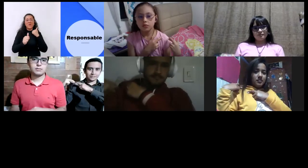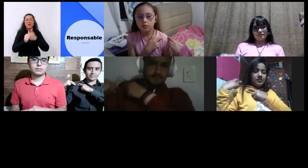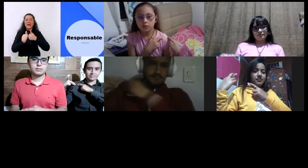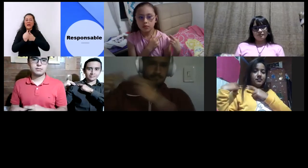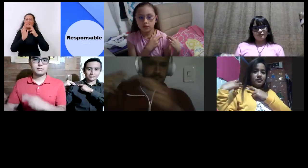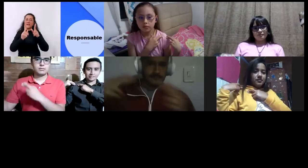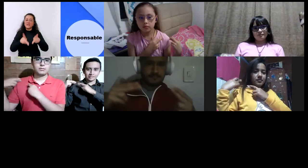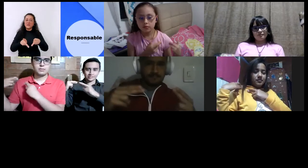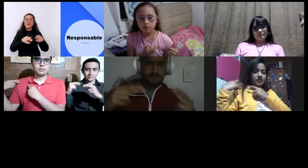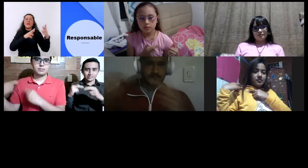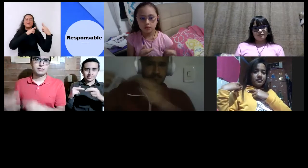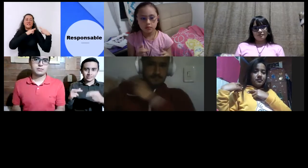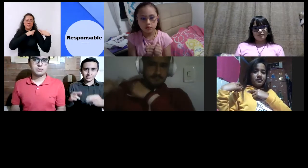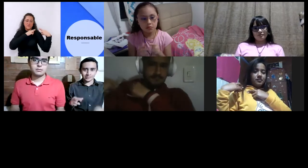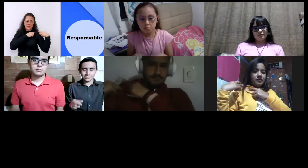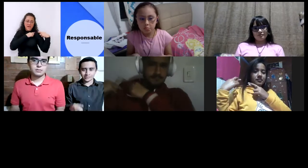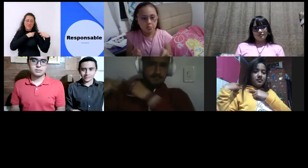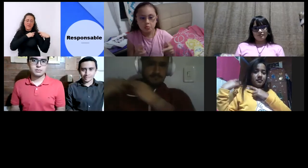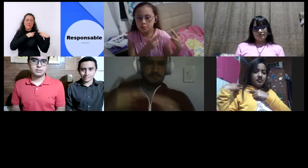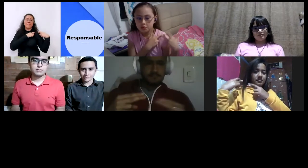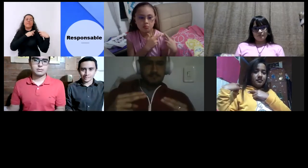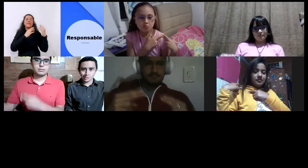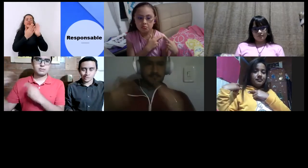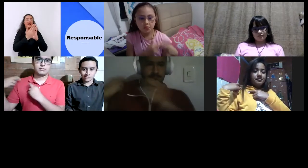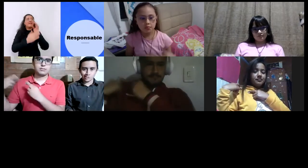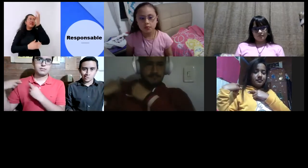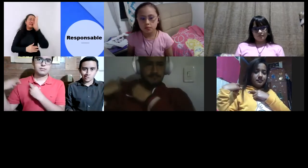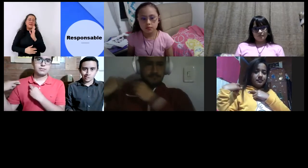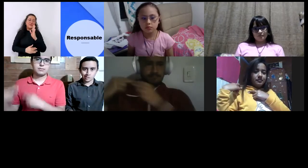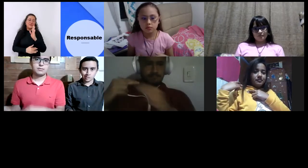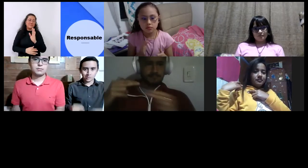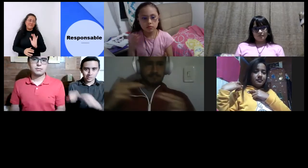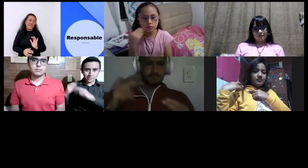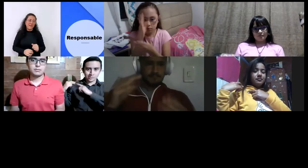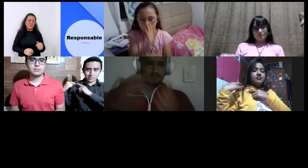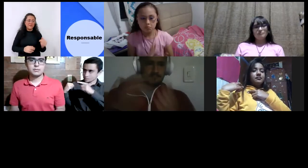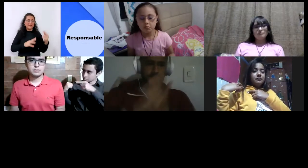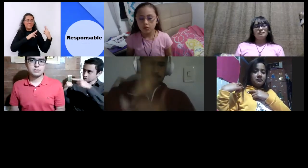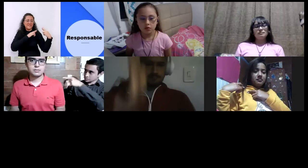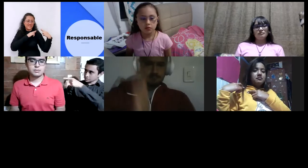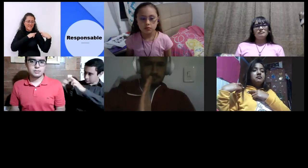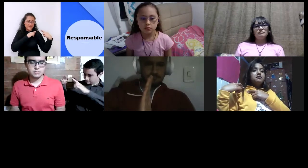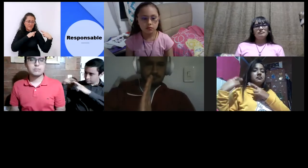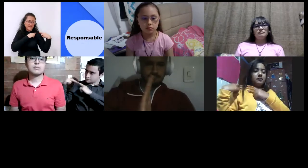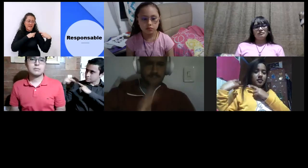Como cada persona es responsable delante de Dios. Por ejemplo, responsable.